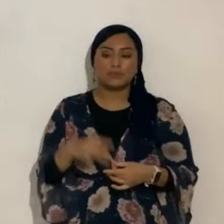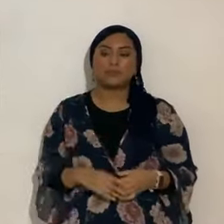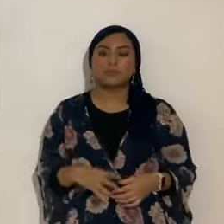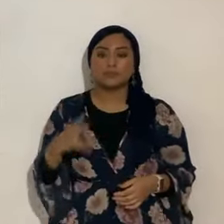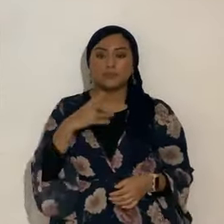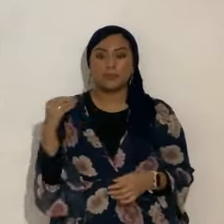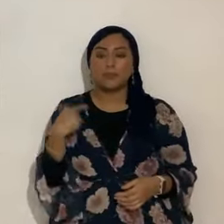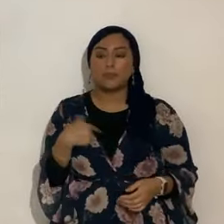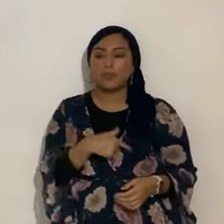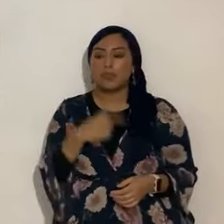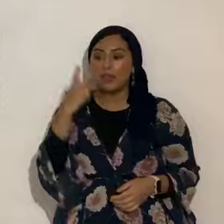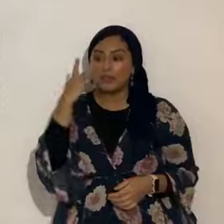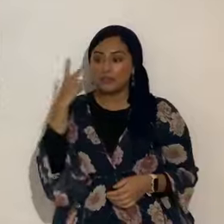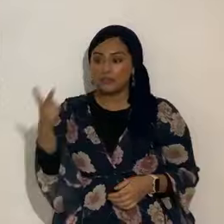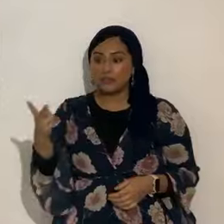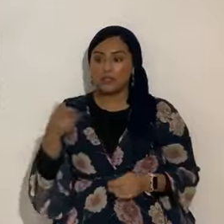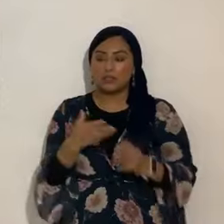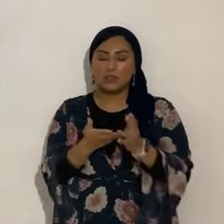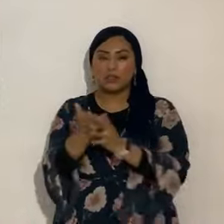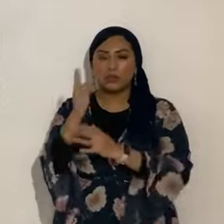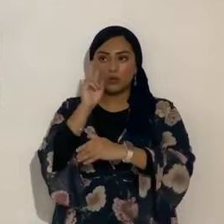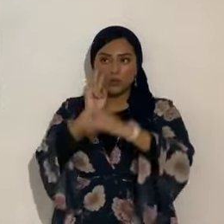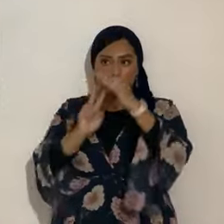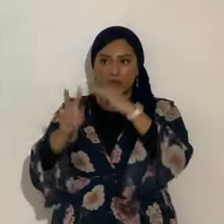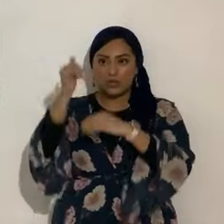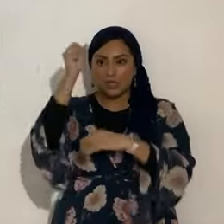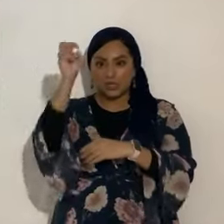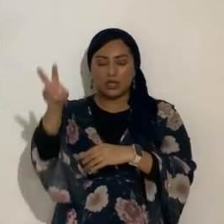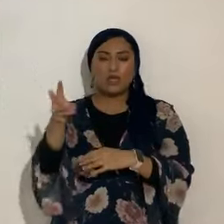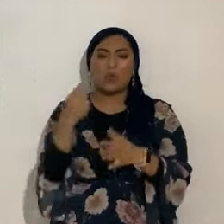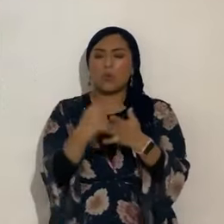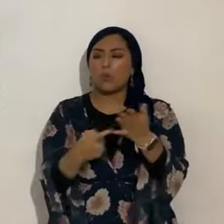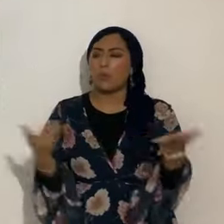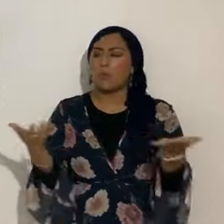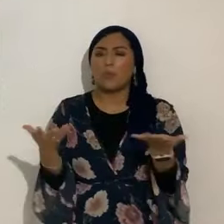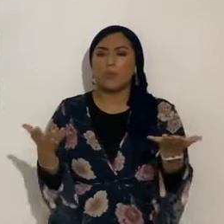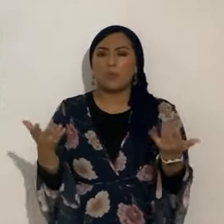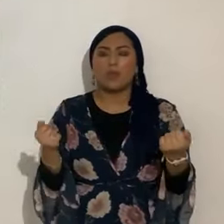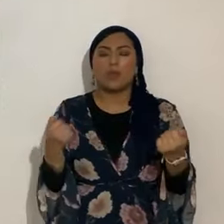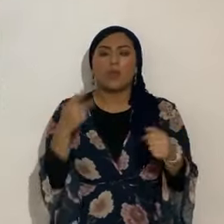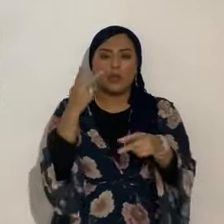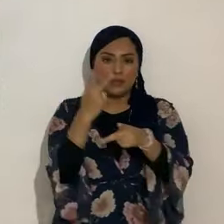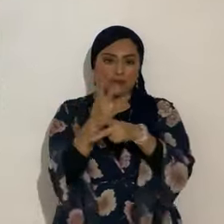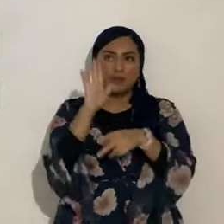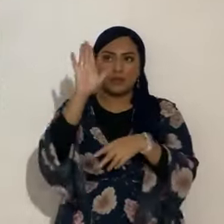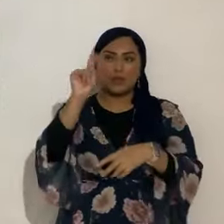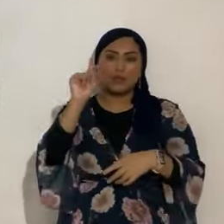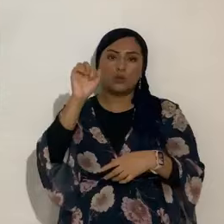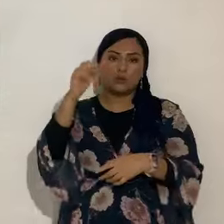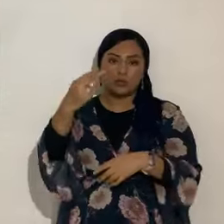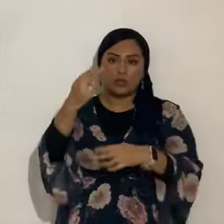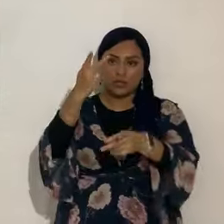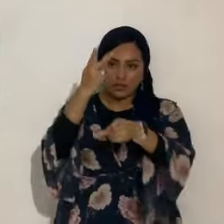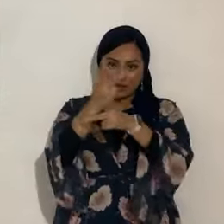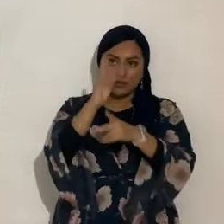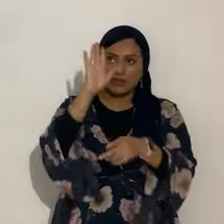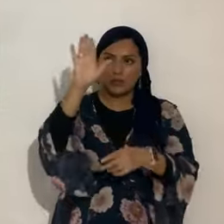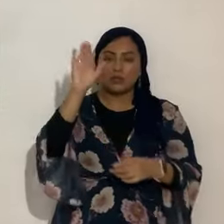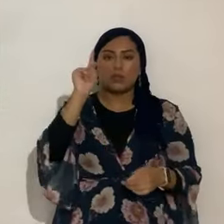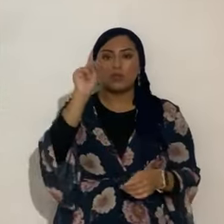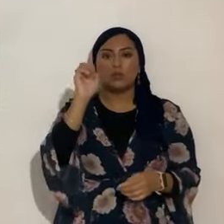Y vemos, da la redundancia, a través de la visión de Yahshua HaMashiach. ¿Cuál es la visión de Yahshua HaMashiach? Que guardemos su Torah, que guardemos su bendita